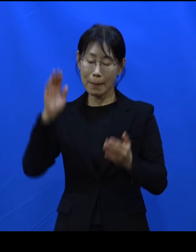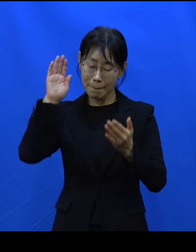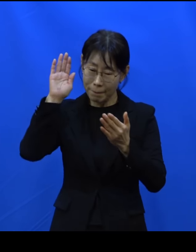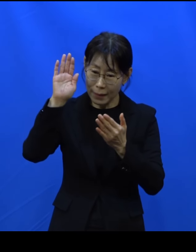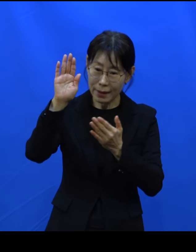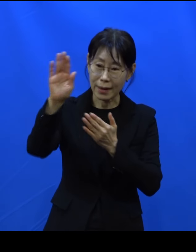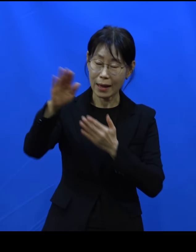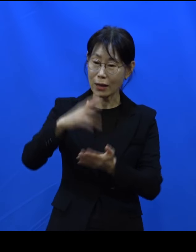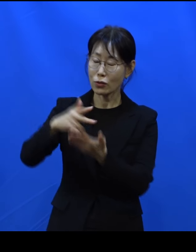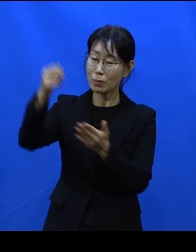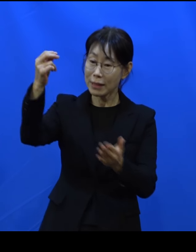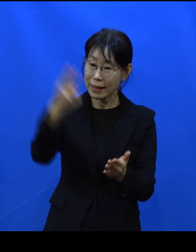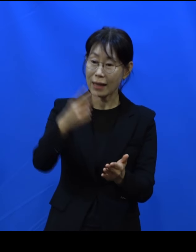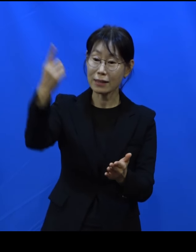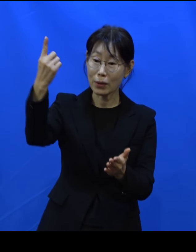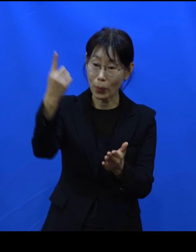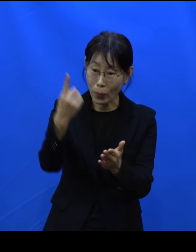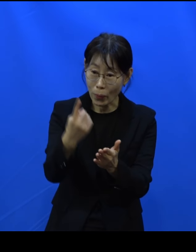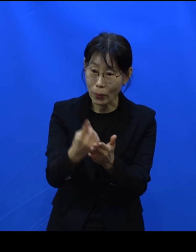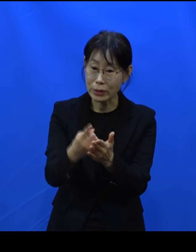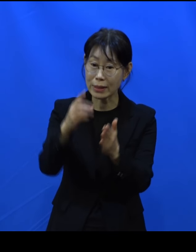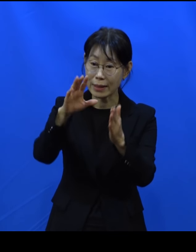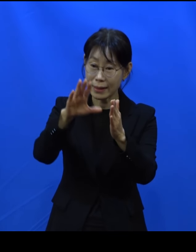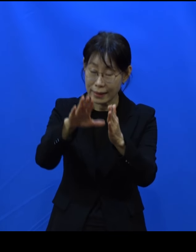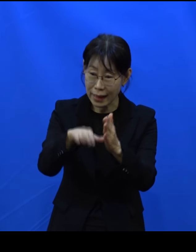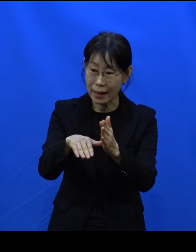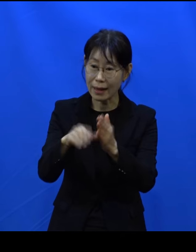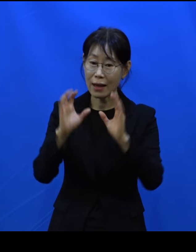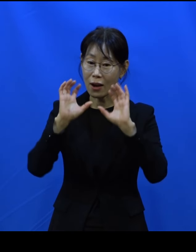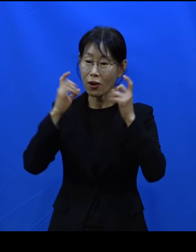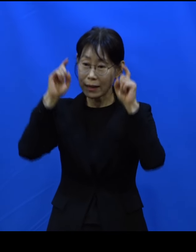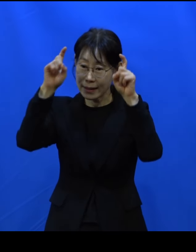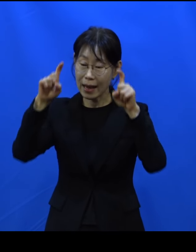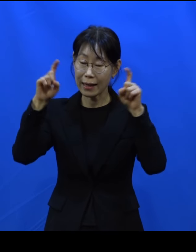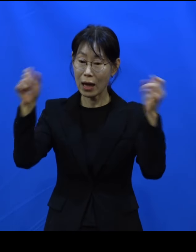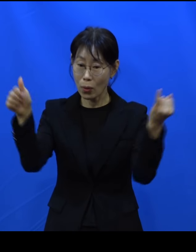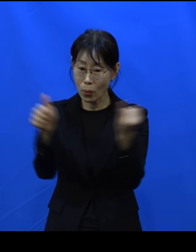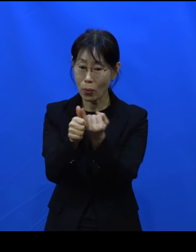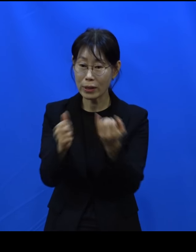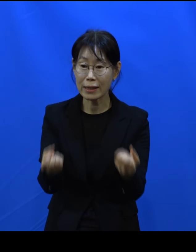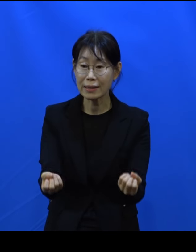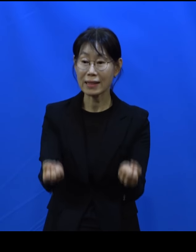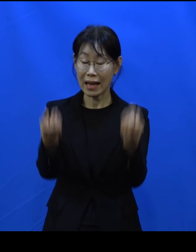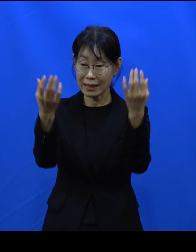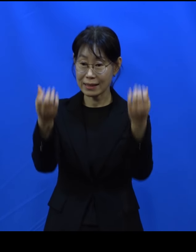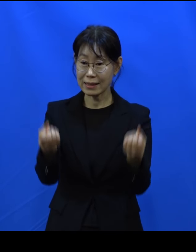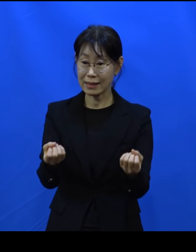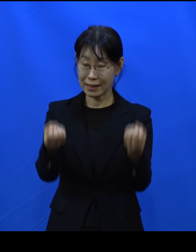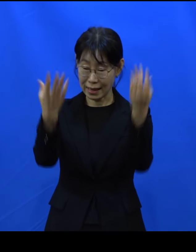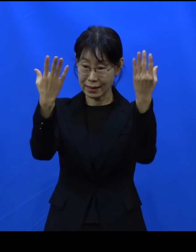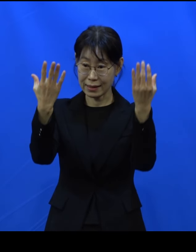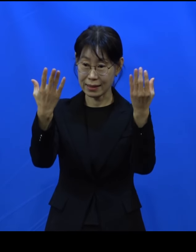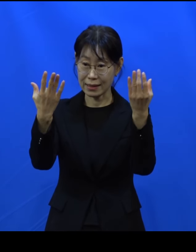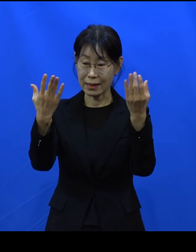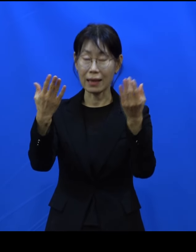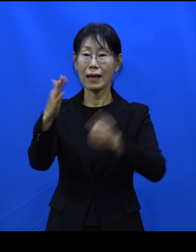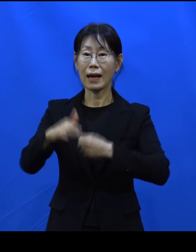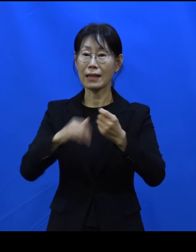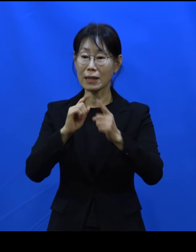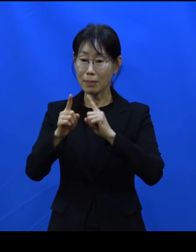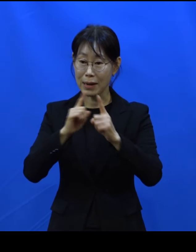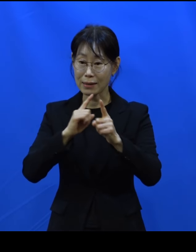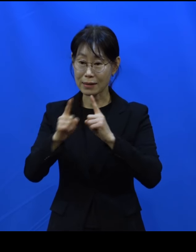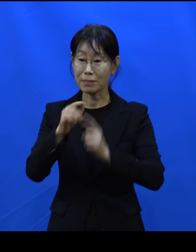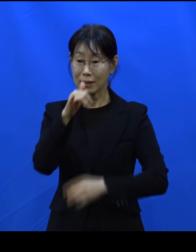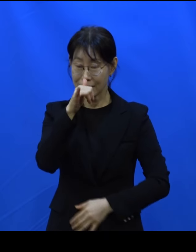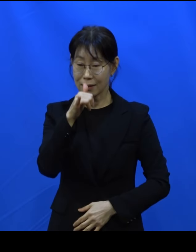장래에 주님이 오시는 날 공중에서 어린 양의 혼인잔치에 참여할 것에 대한 말씀을 하고